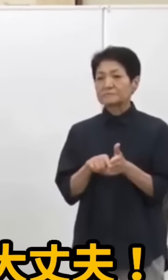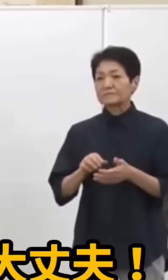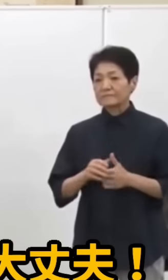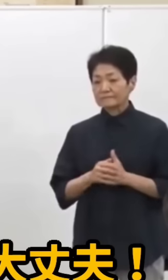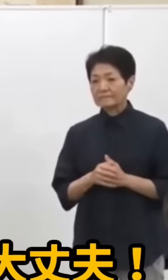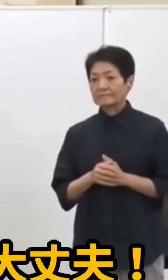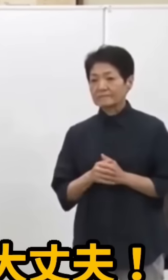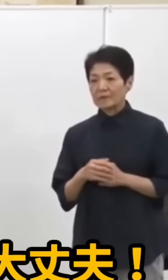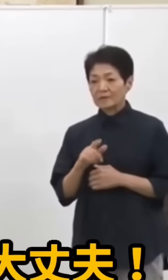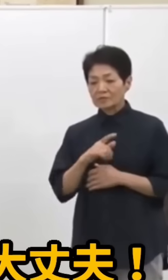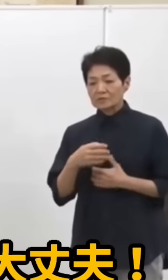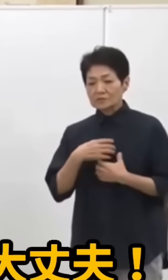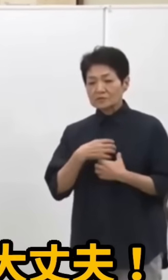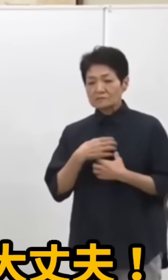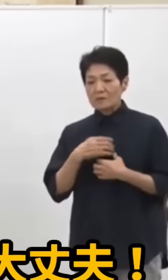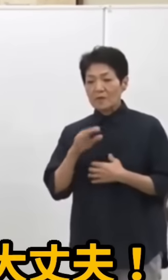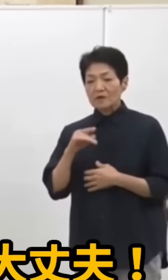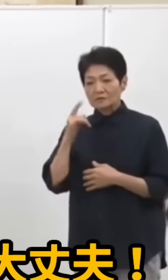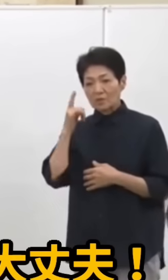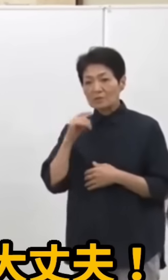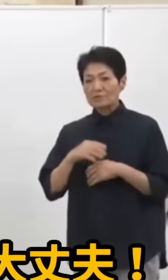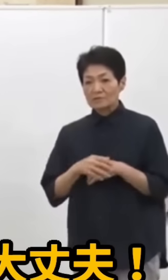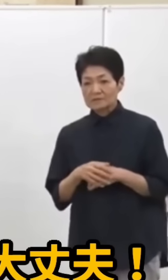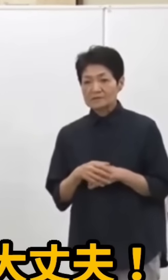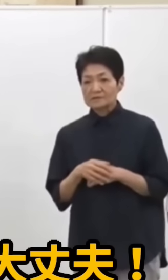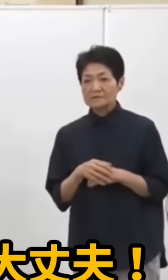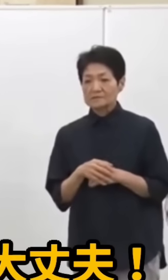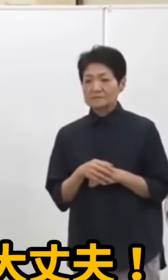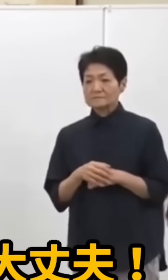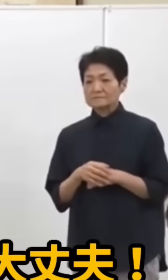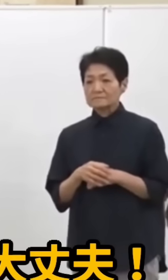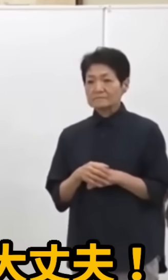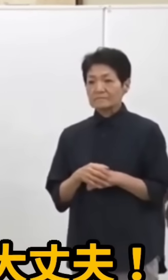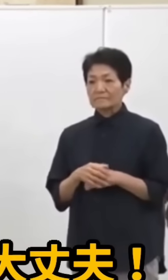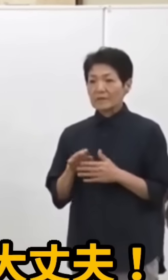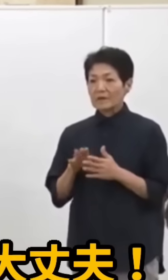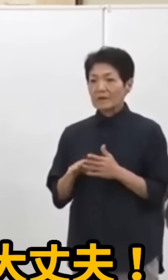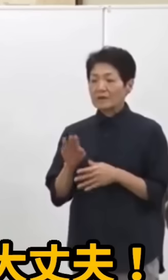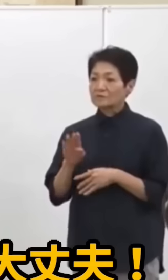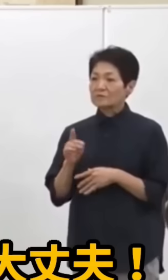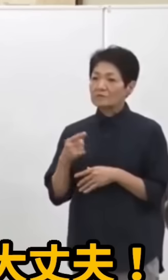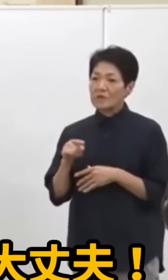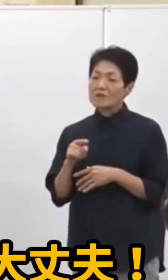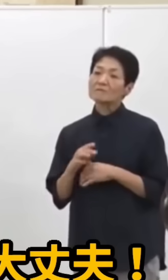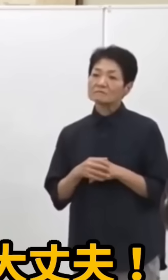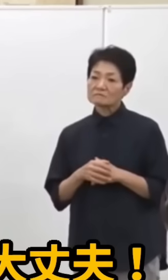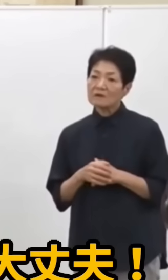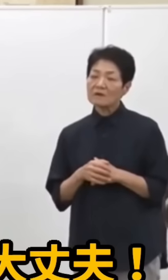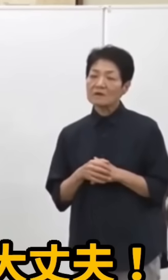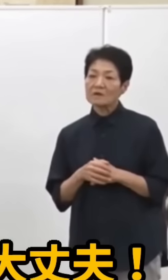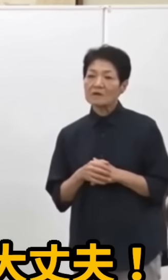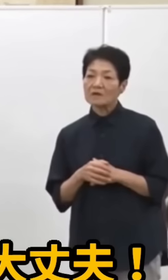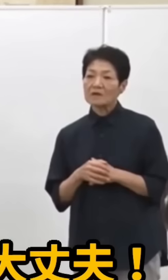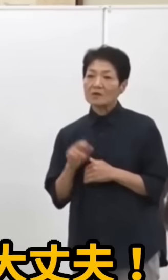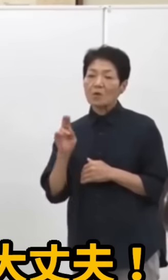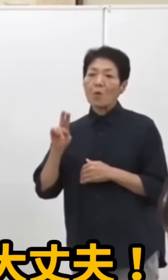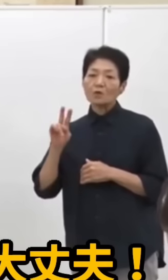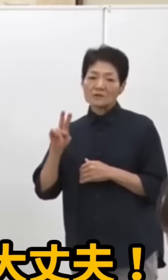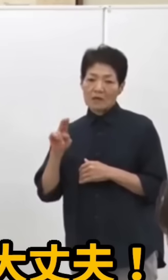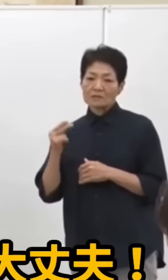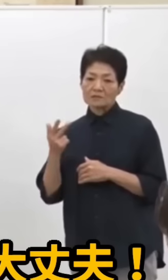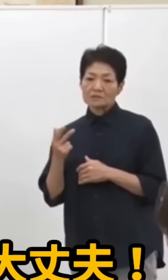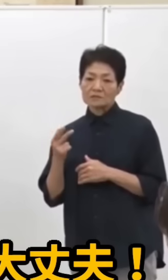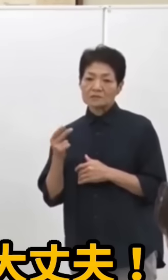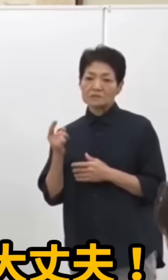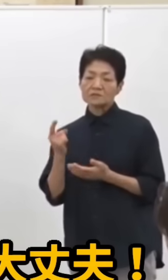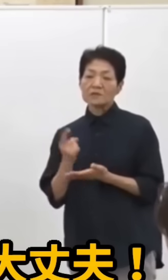いろんなご懸念もあると思うんです。こう解除権が延ばされたから、なんか事業者の大阪市だけがなんか払い損やとか、事業者が一方的に